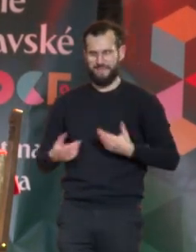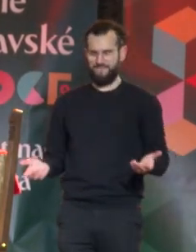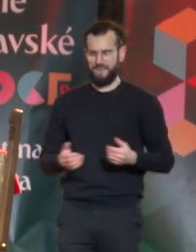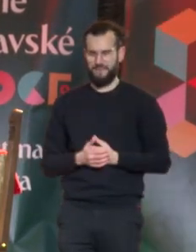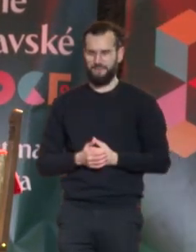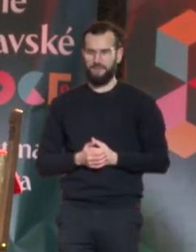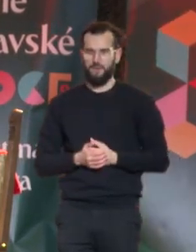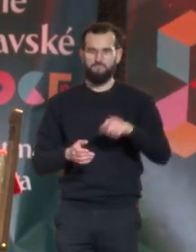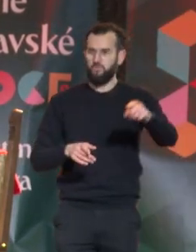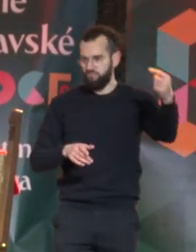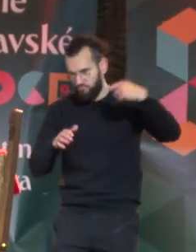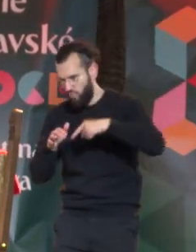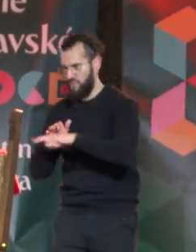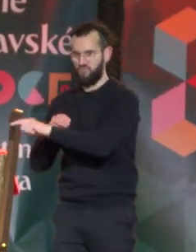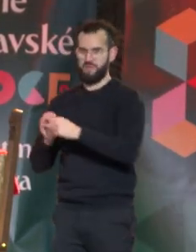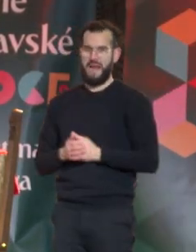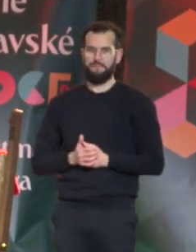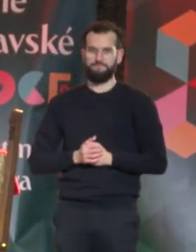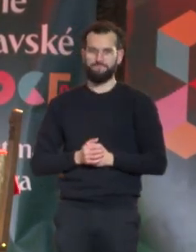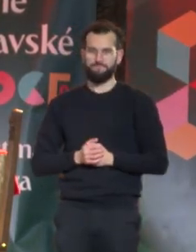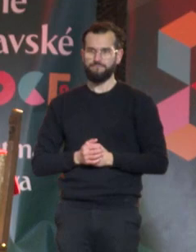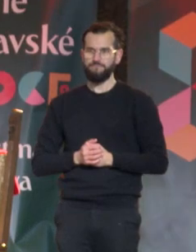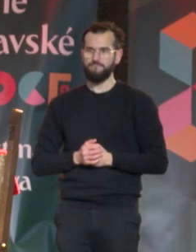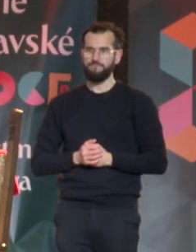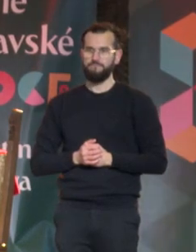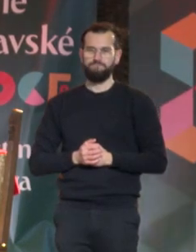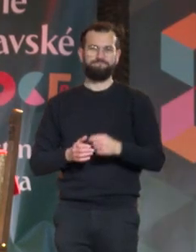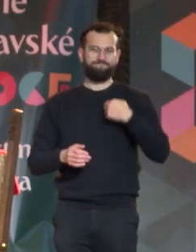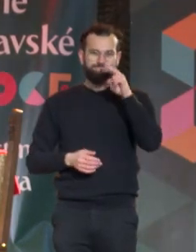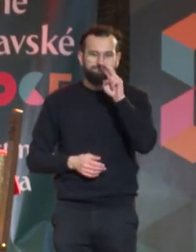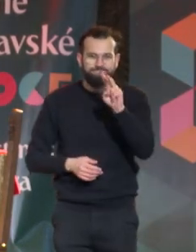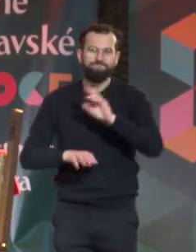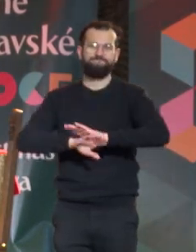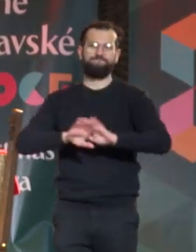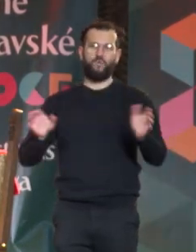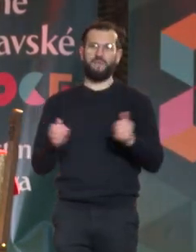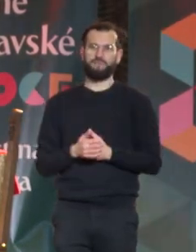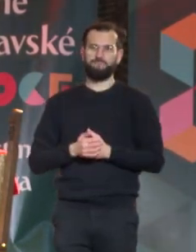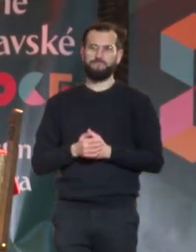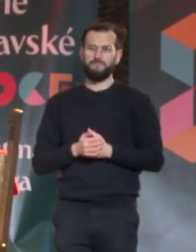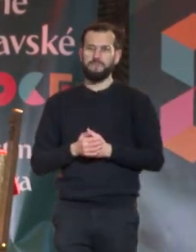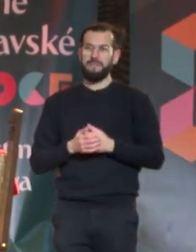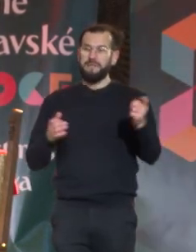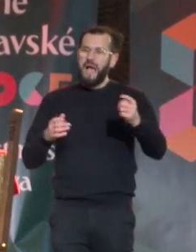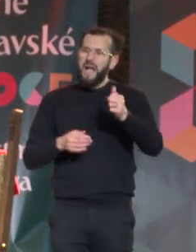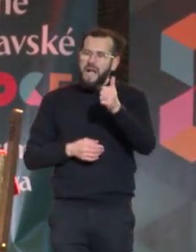potom spolu zmiznú vo vchode. Koniec predstavenia. Rýchlo zavriem oči. Každý deň musím chvíľu